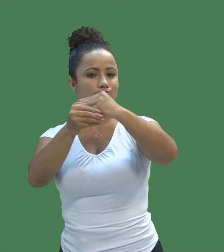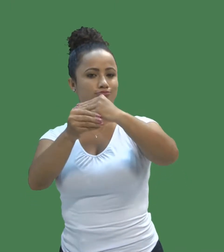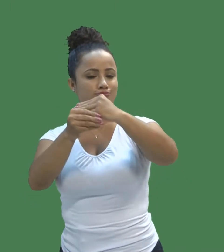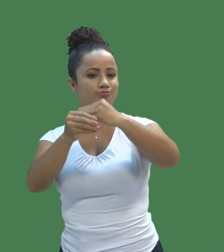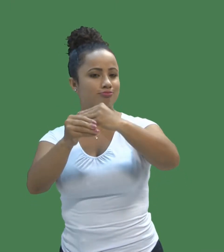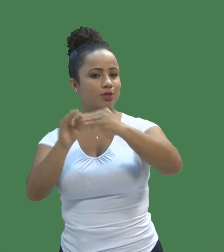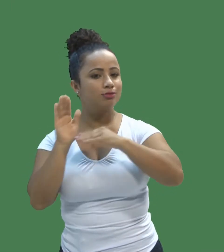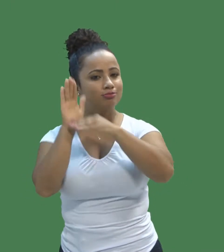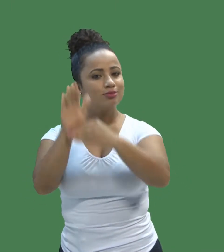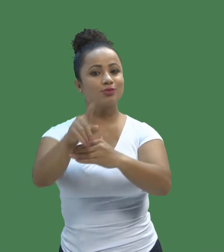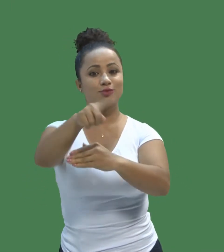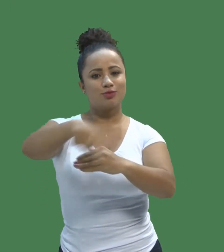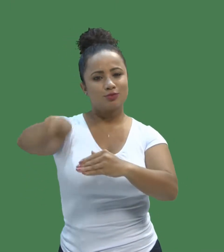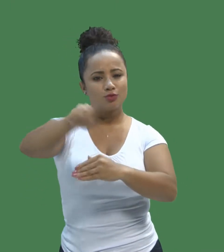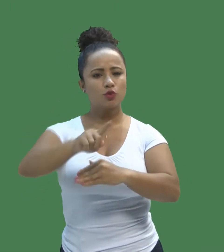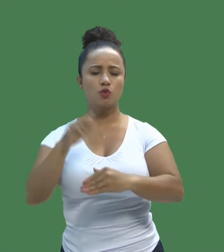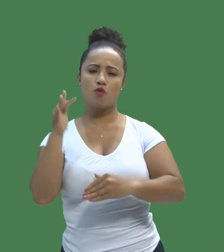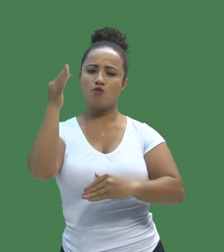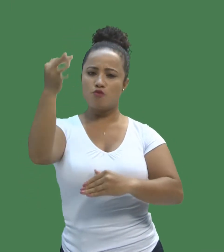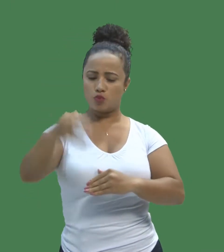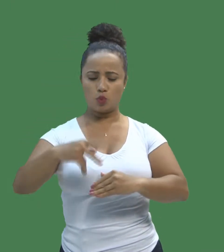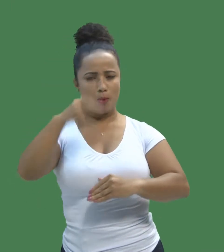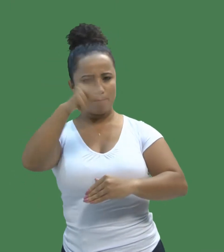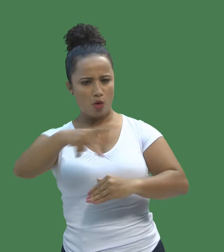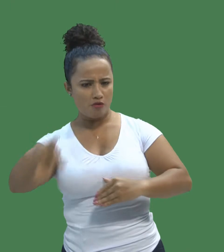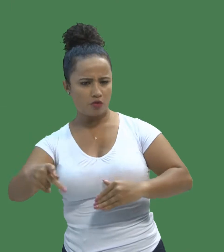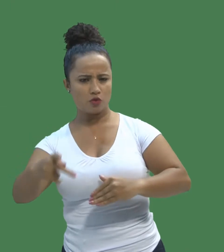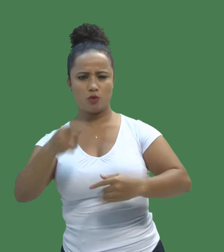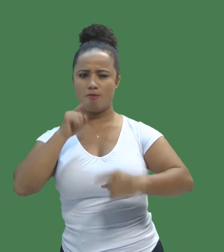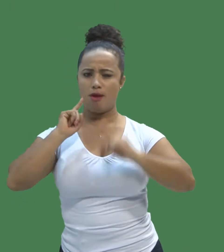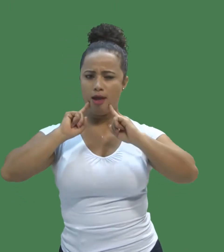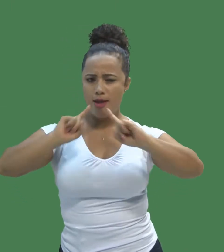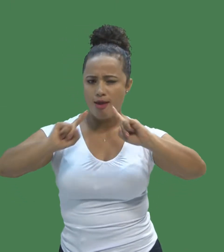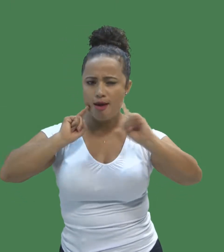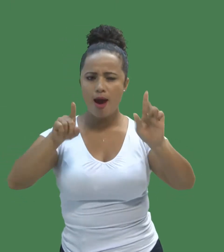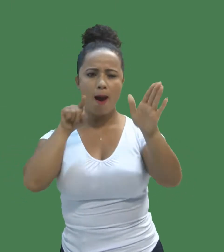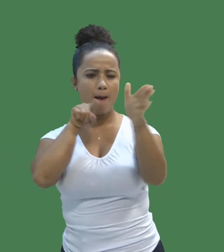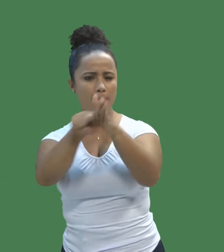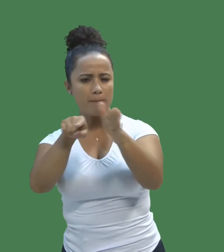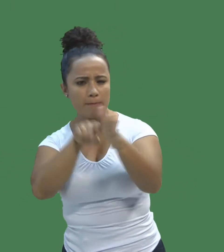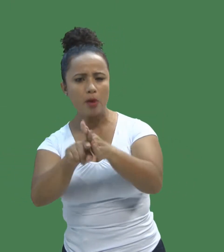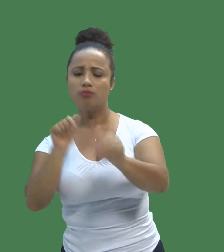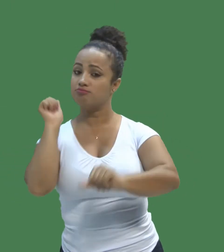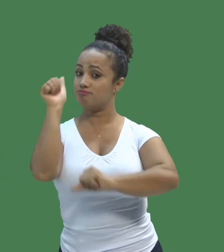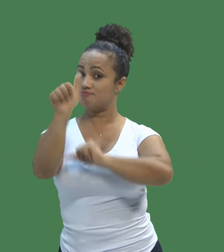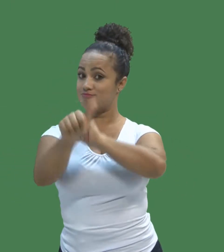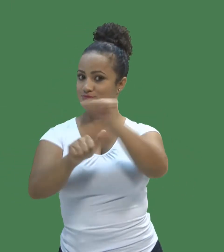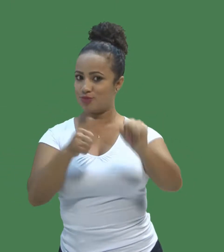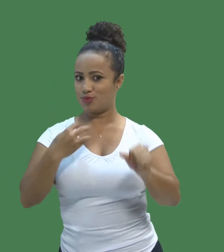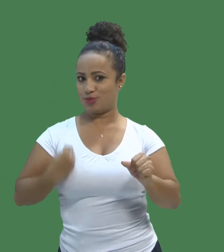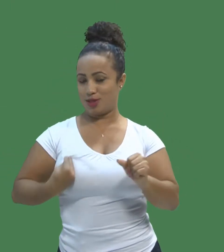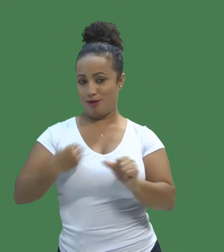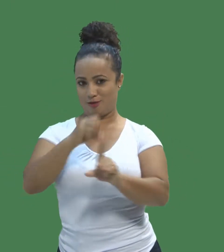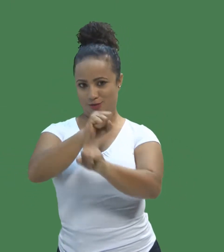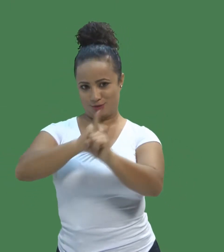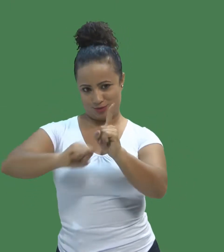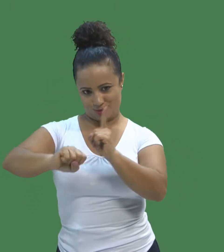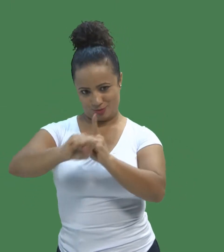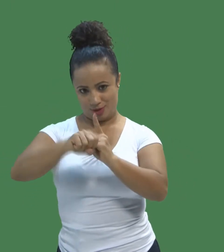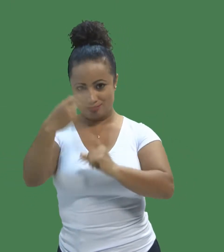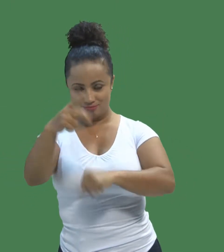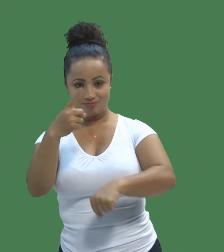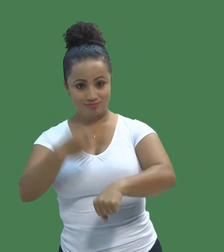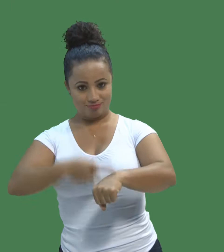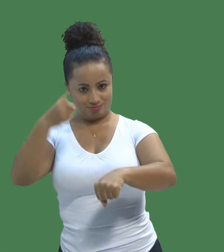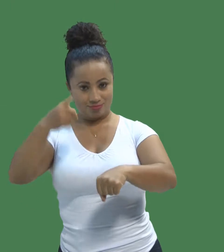e transformadores do meio social onde vivem. Sejam bem-vindos à Sociologia Crítica